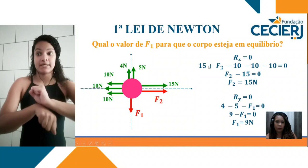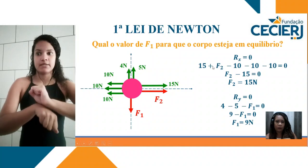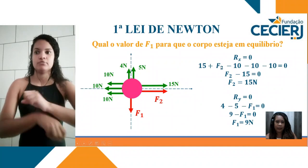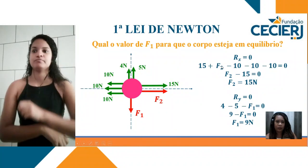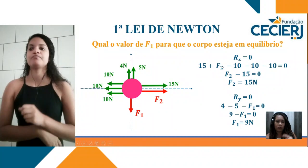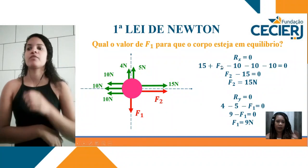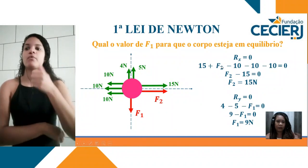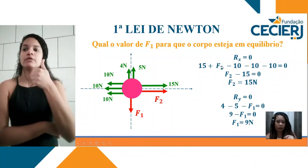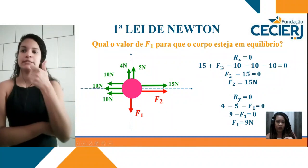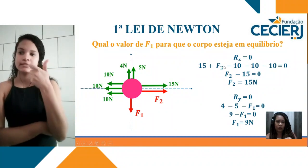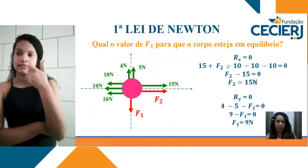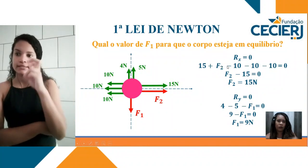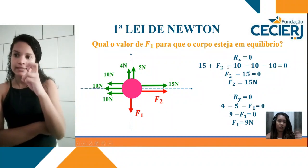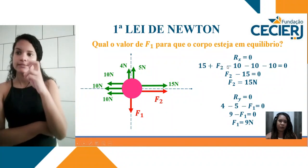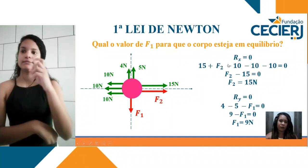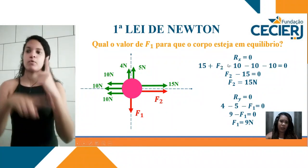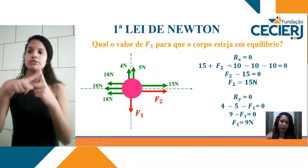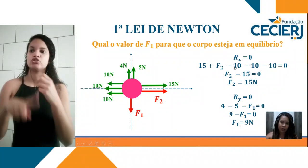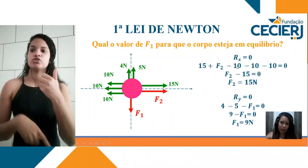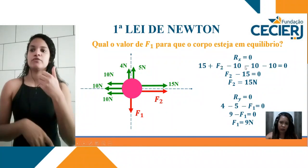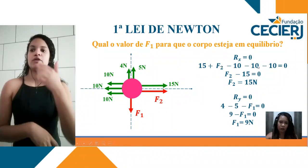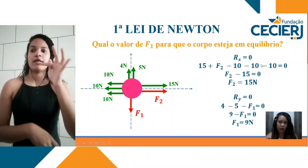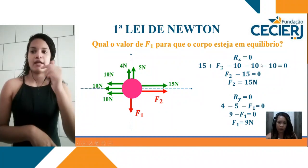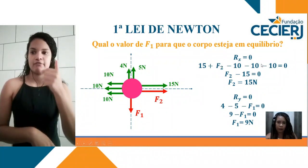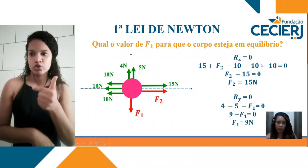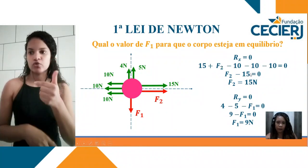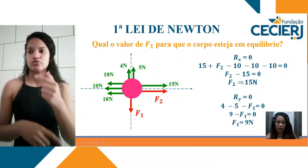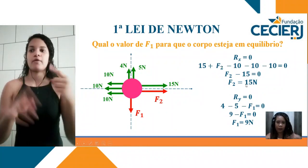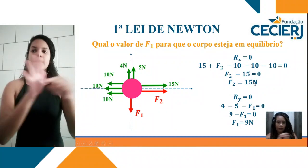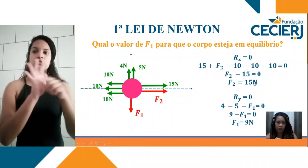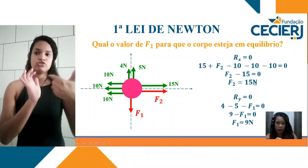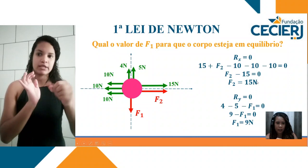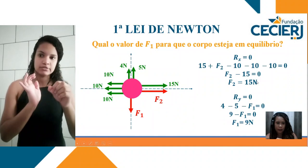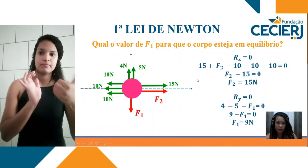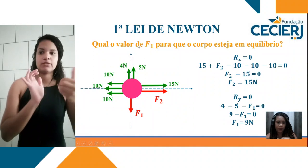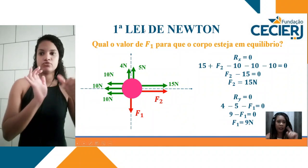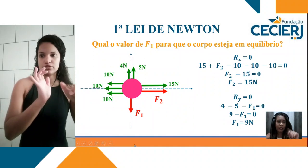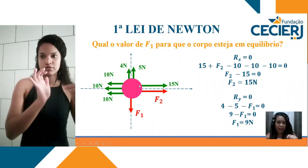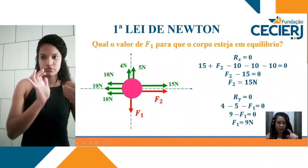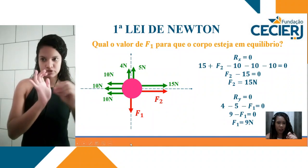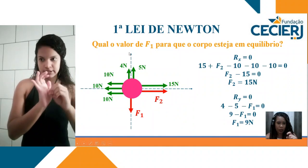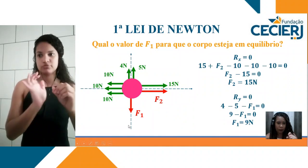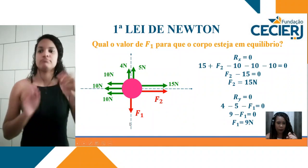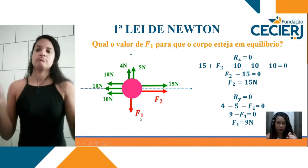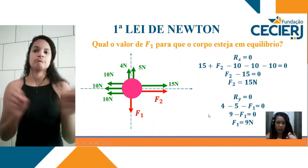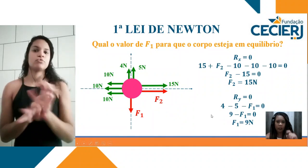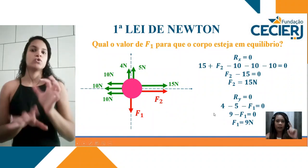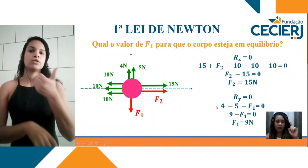positivo, mais F2, menos 10, menos 10, menos 10, dando 0. F2 igual a 15. Na